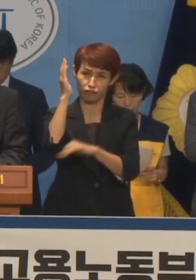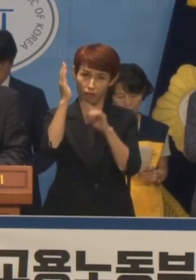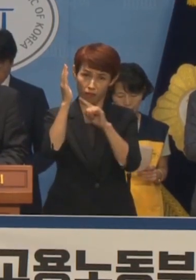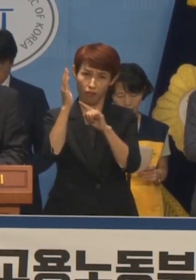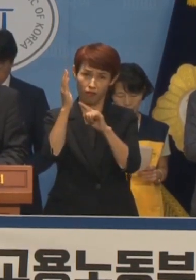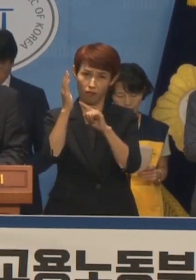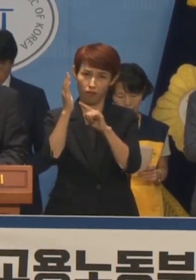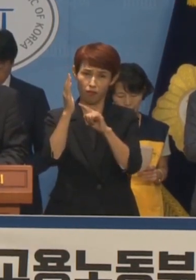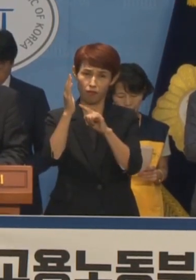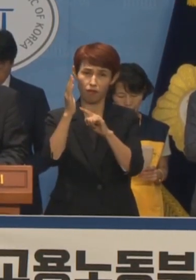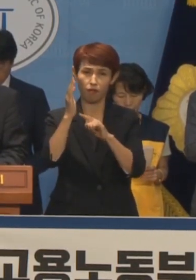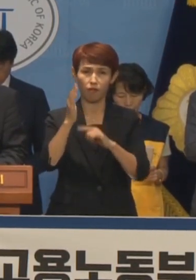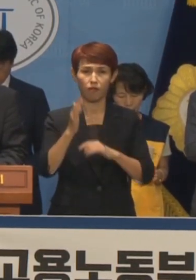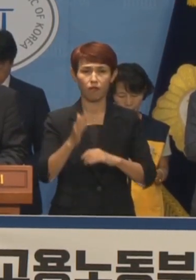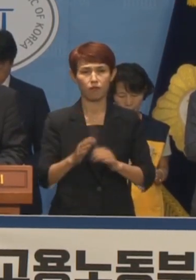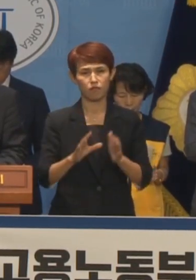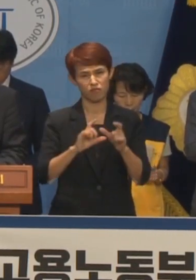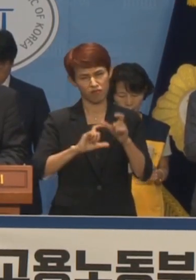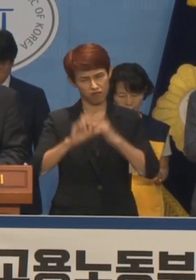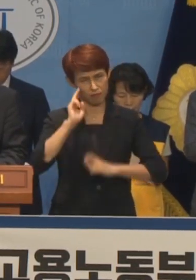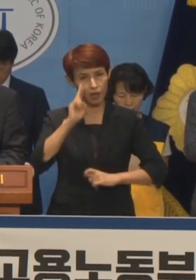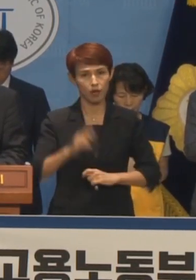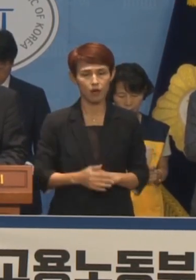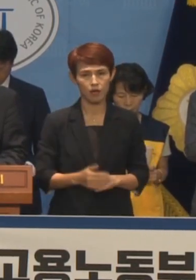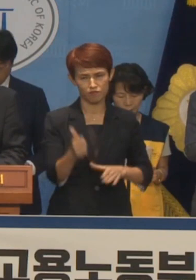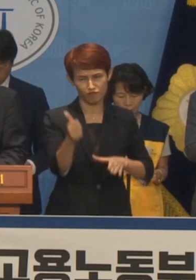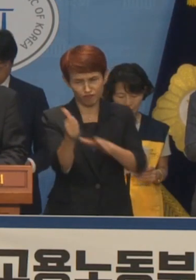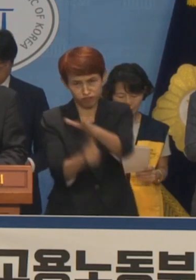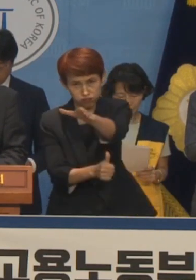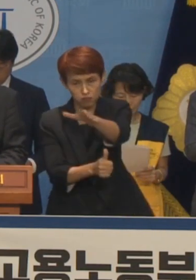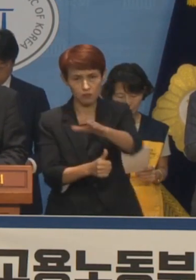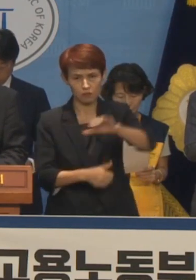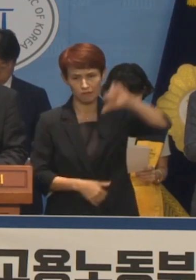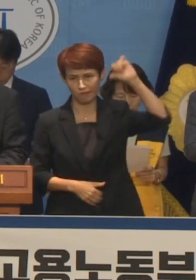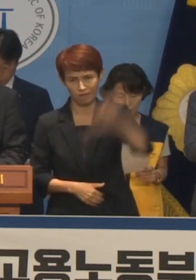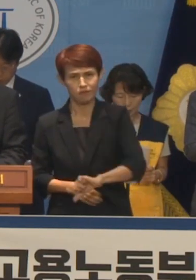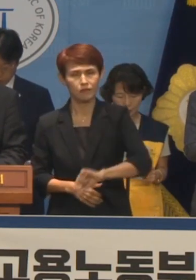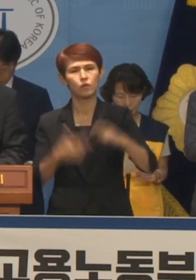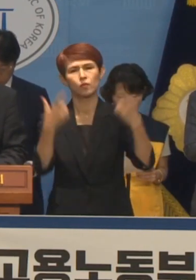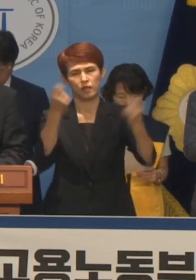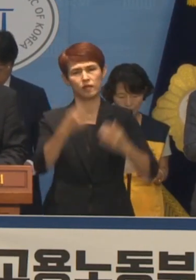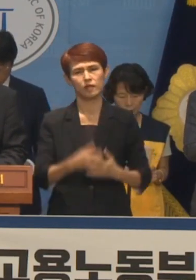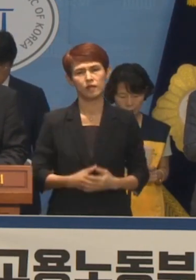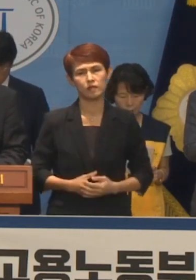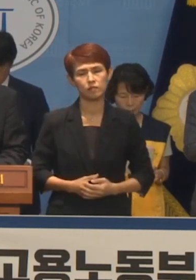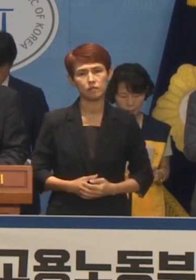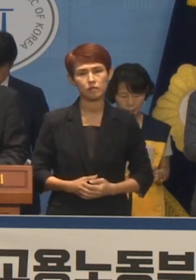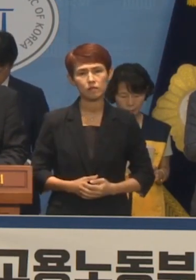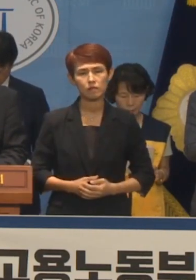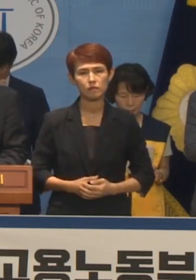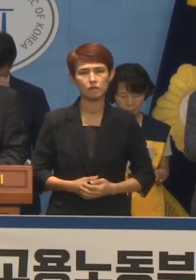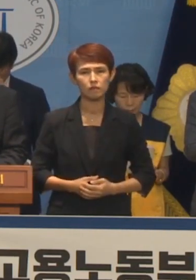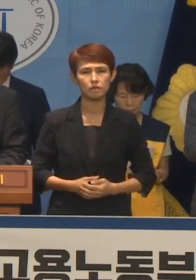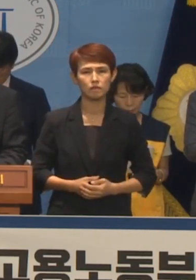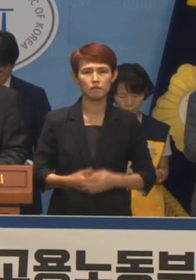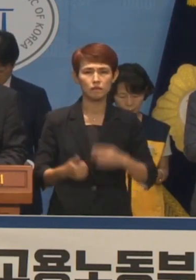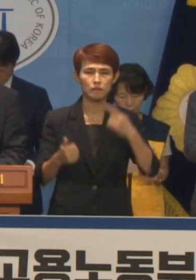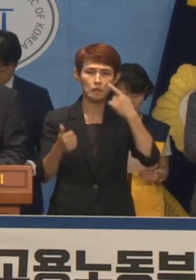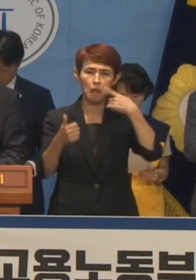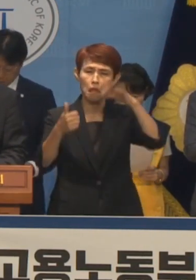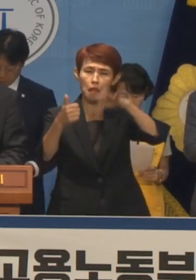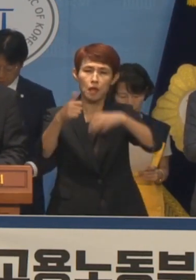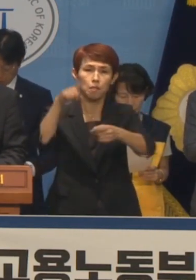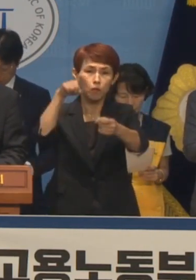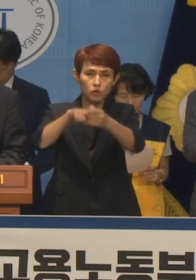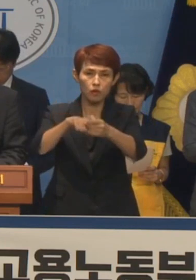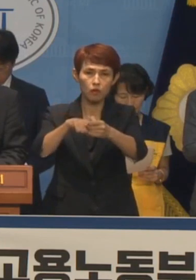대로 뱉은 말이 아니다. 폭력이고 저주다. 희롱할 목적으로 폄훼할